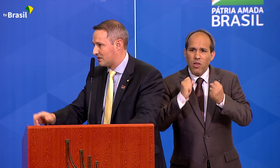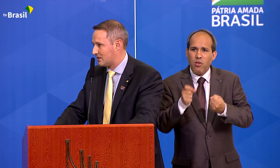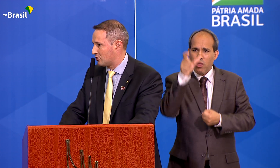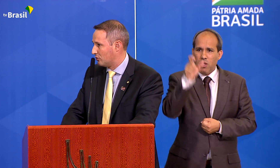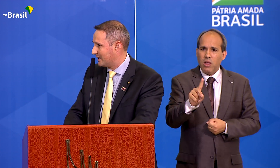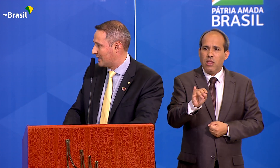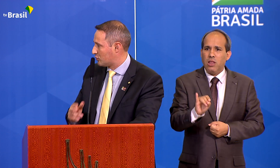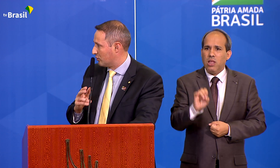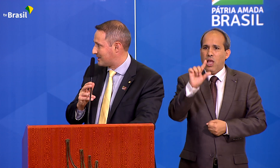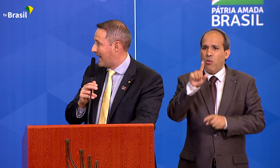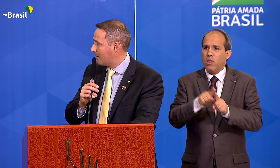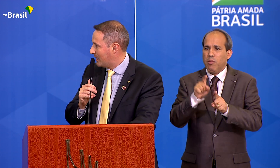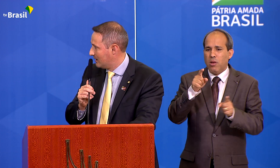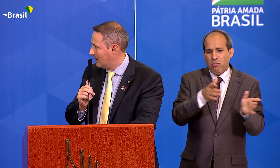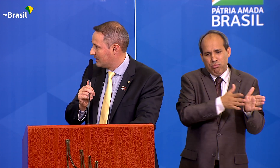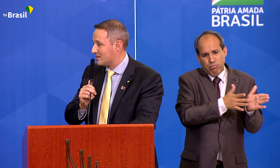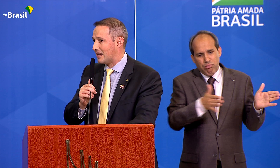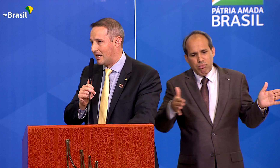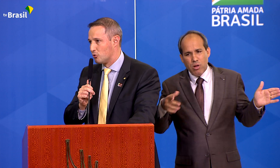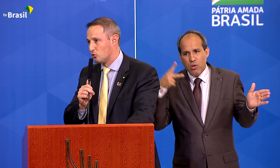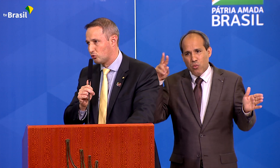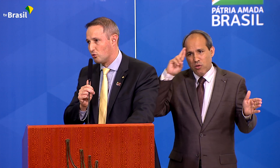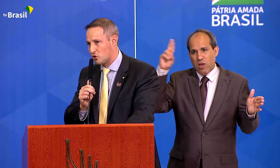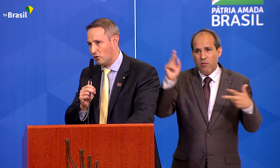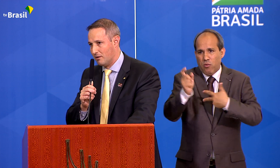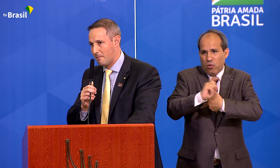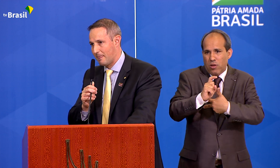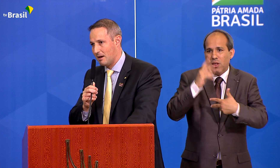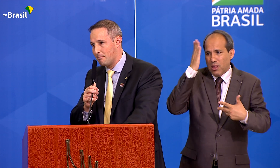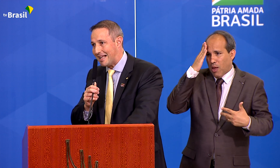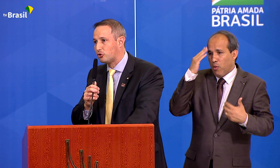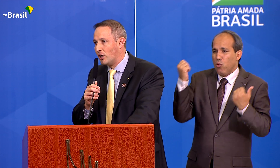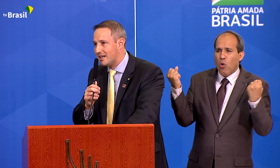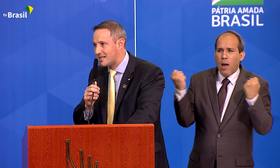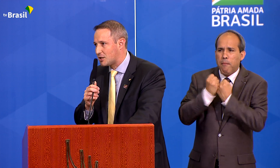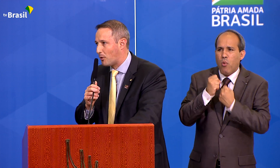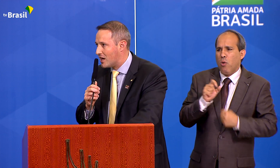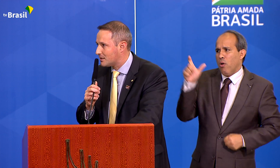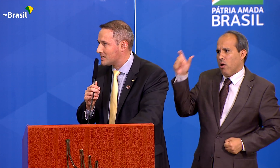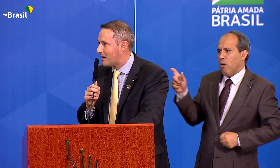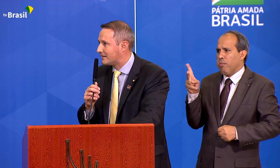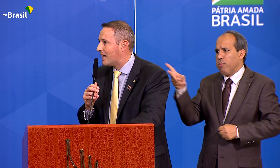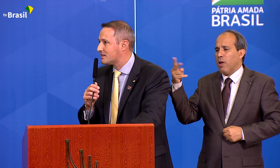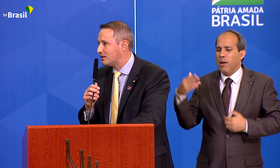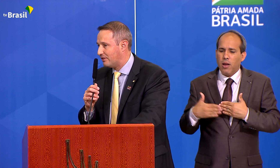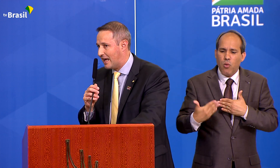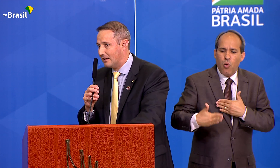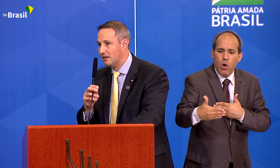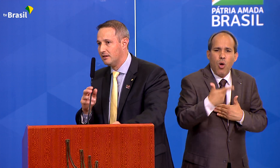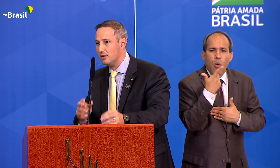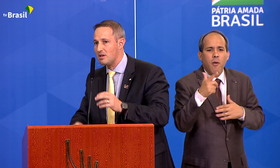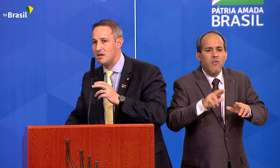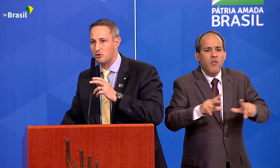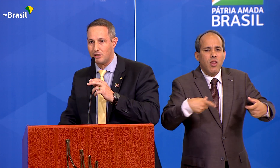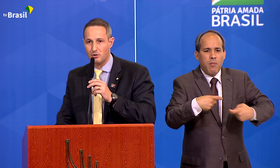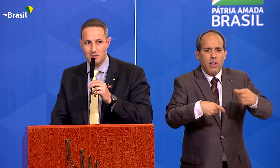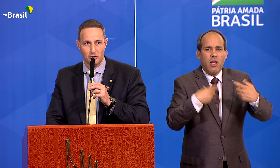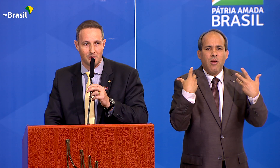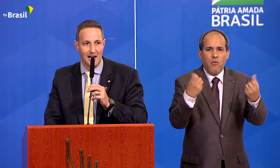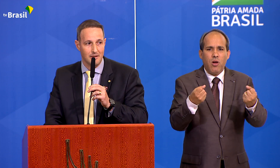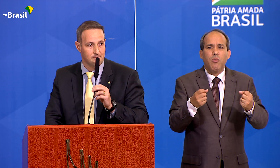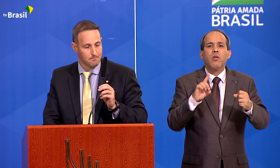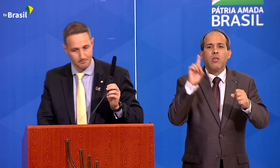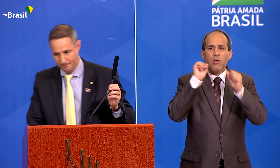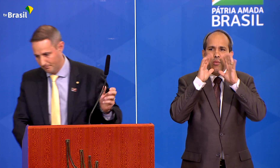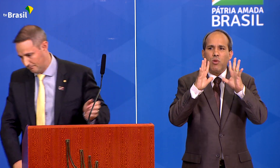mas ao longo do exercício do mandato senhor saiba que estaremos junto com o senhor para todas as próximas batalhas que vier em Deus abençoe